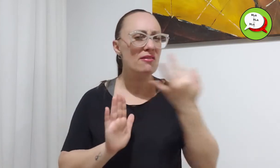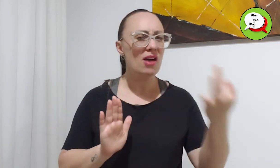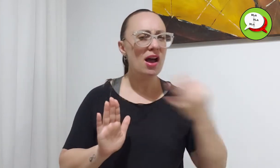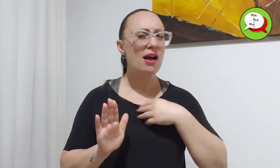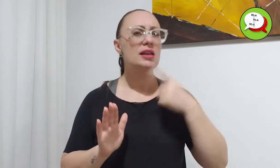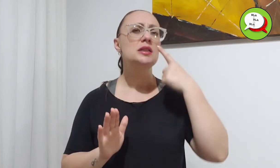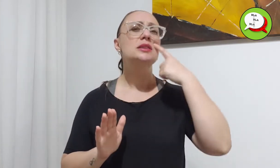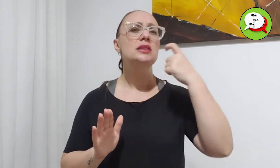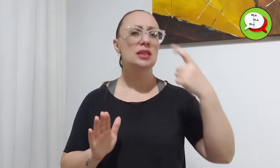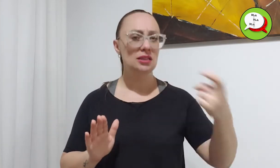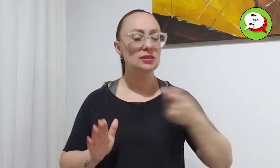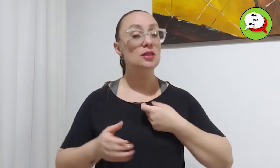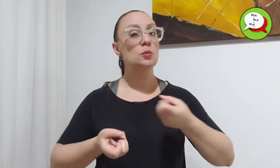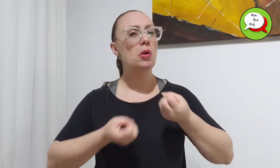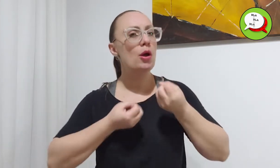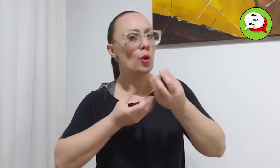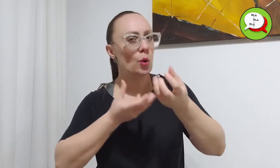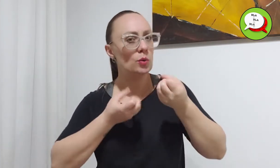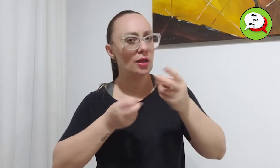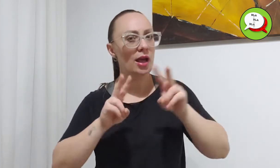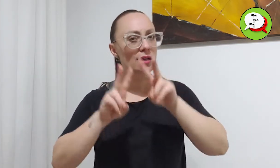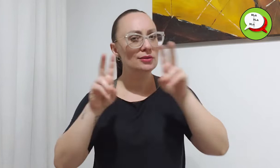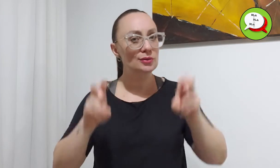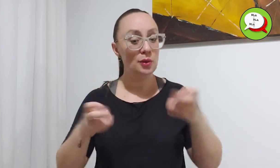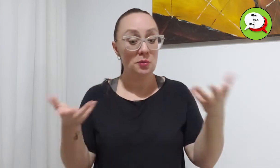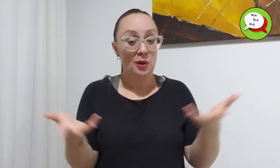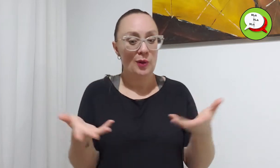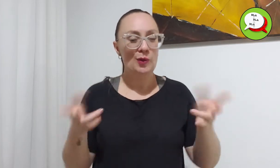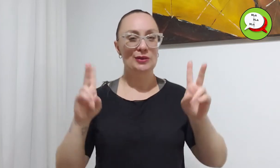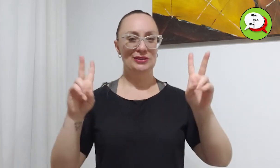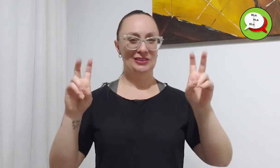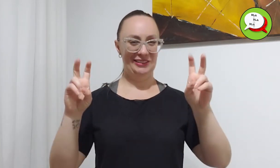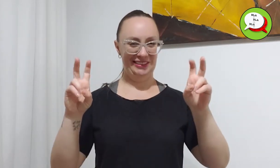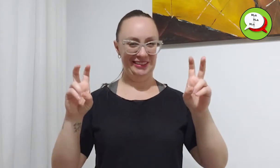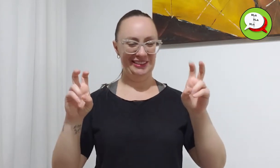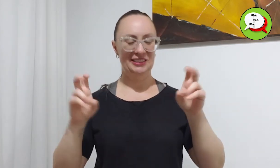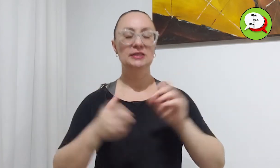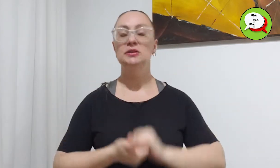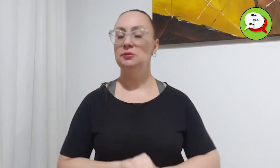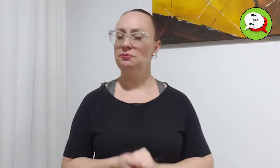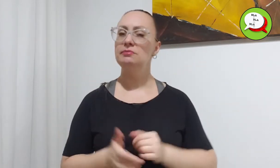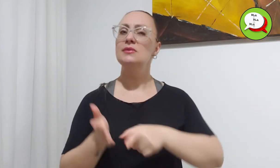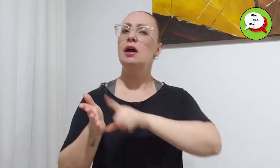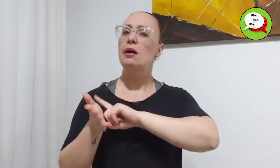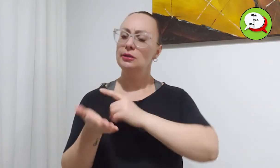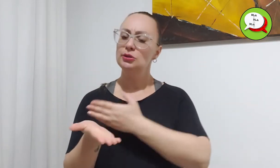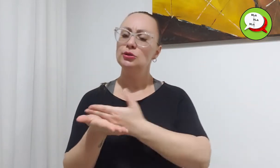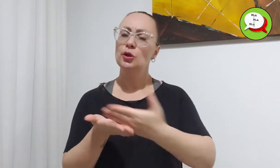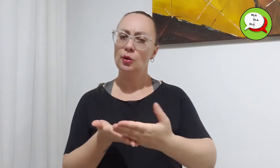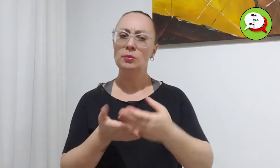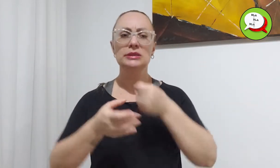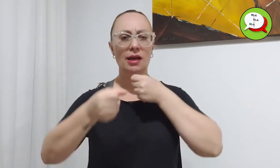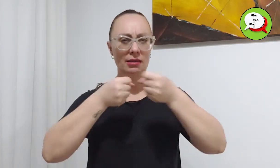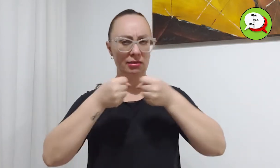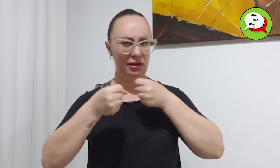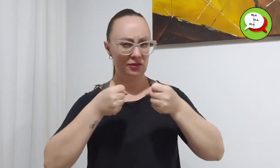experiências interessantes para nos contar sobre o assunto do vídeo de hoje. Antes de começar a nossa entrevista com